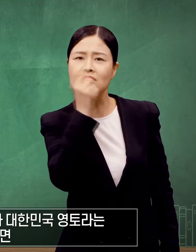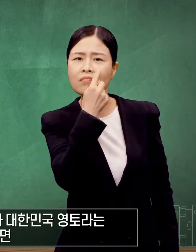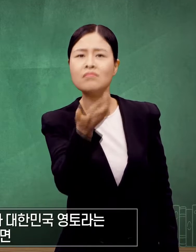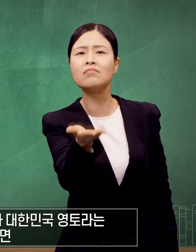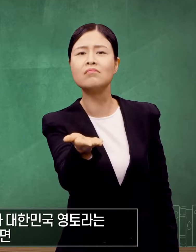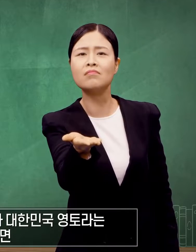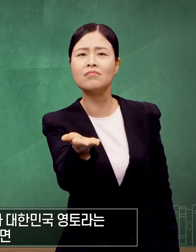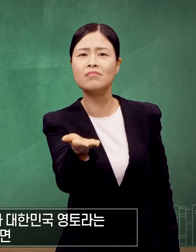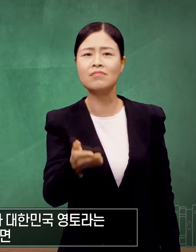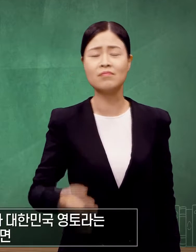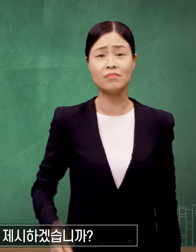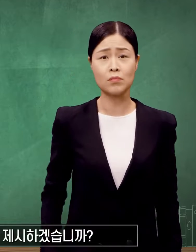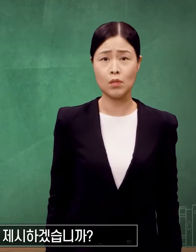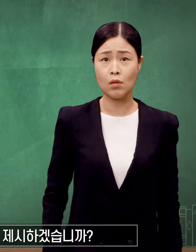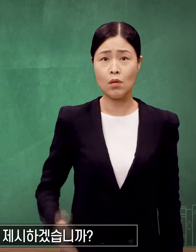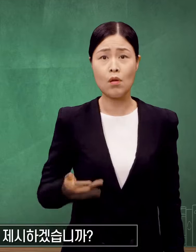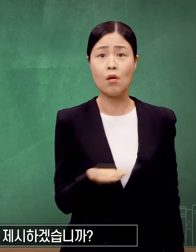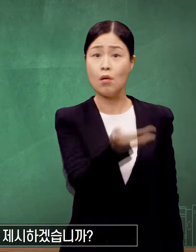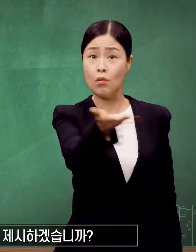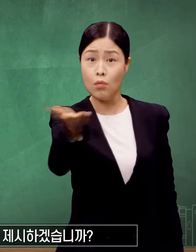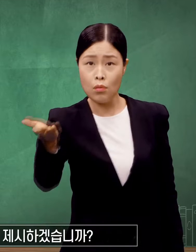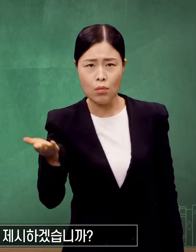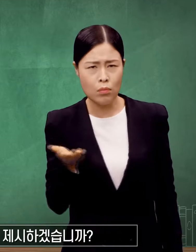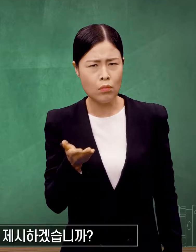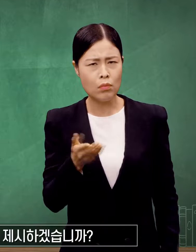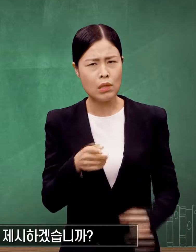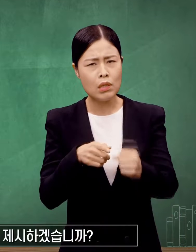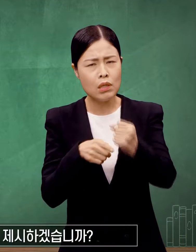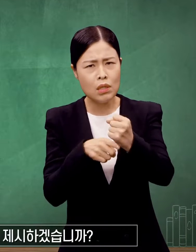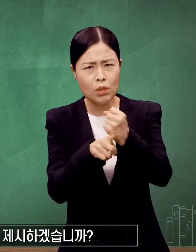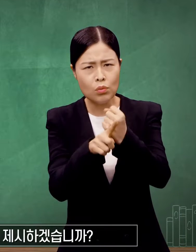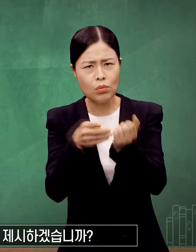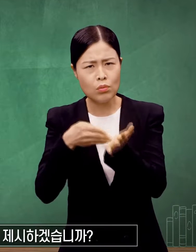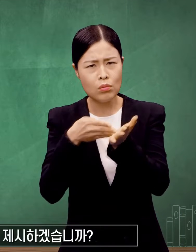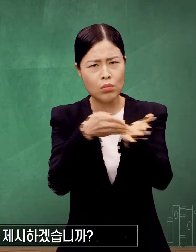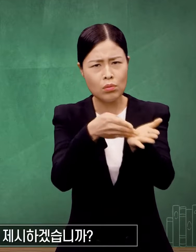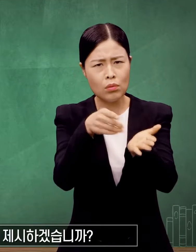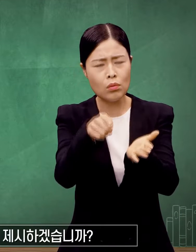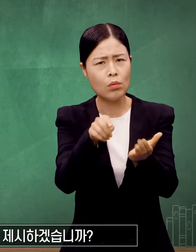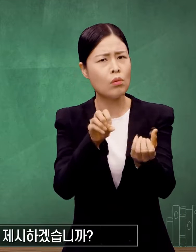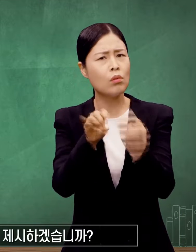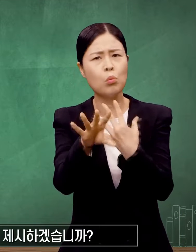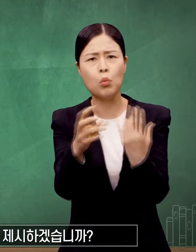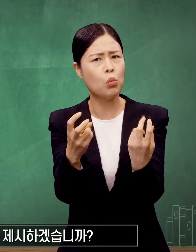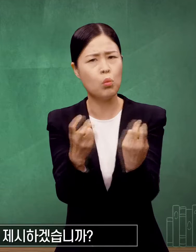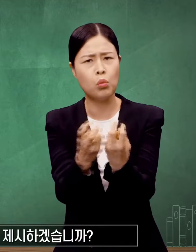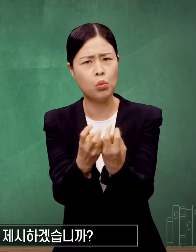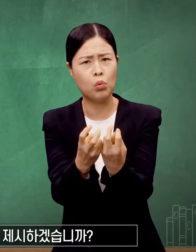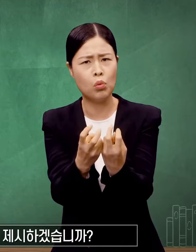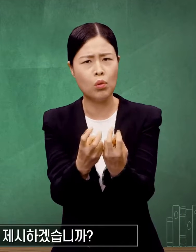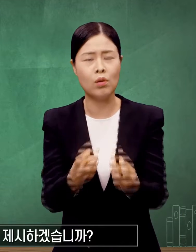여러분은 무엇을 근거로 제시하시겠습니까?